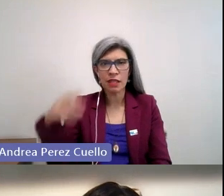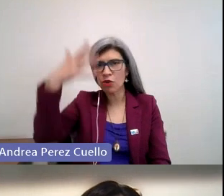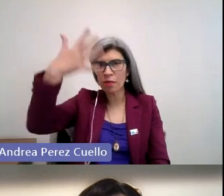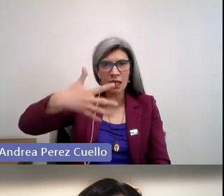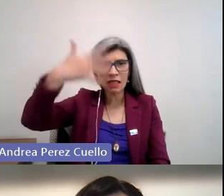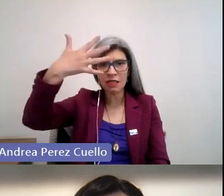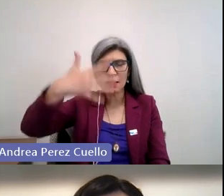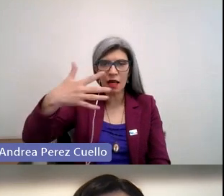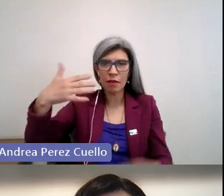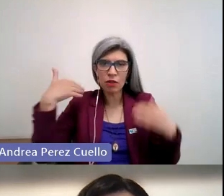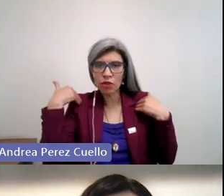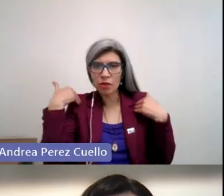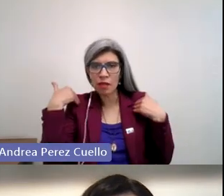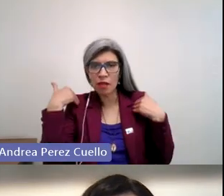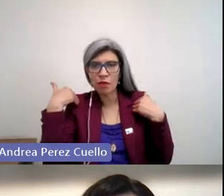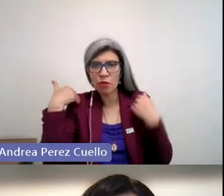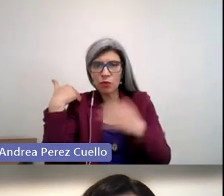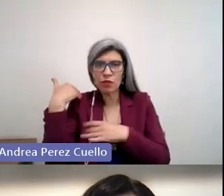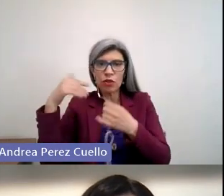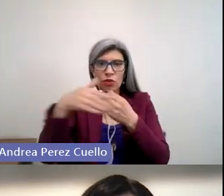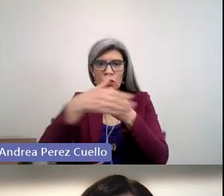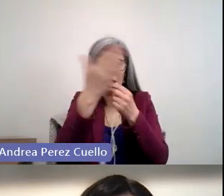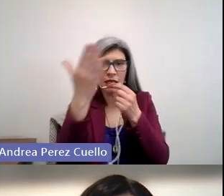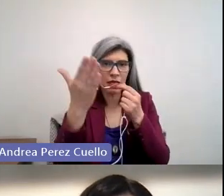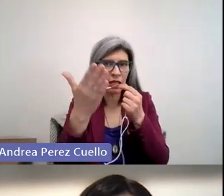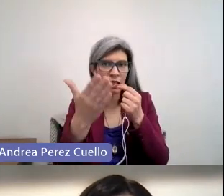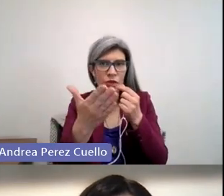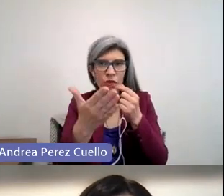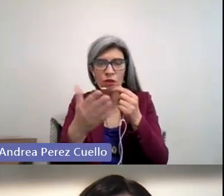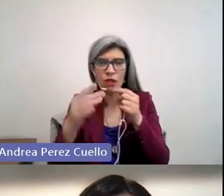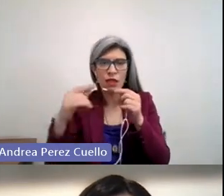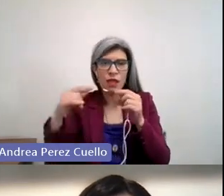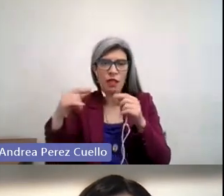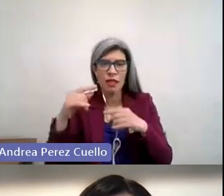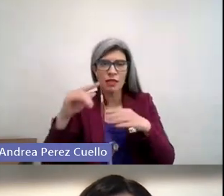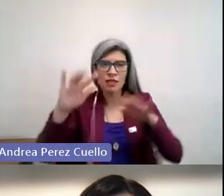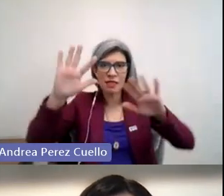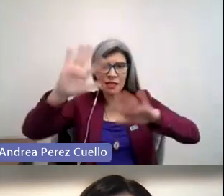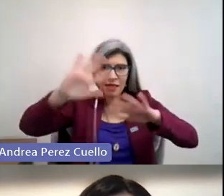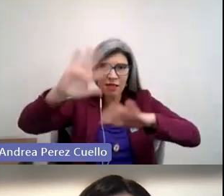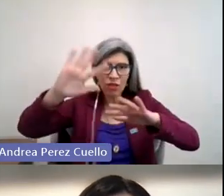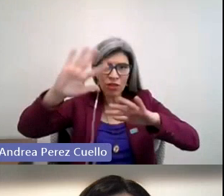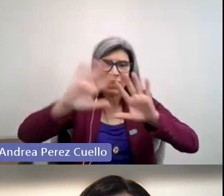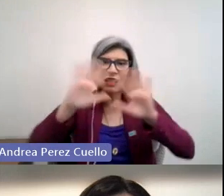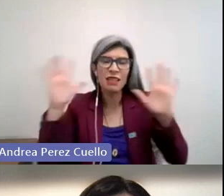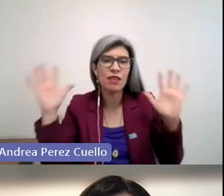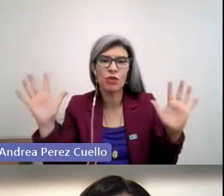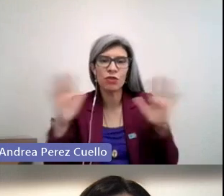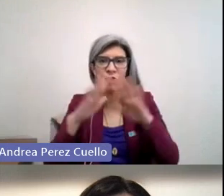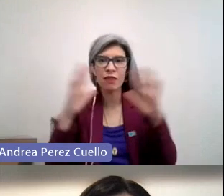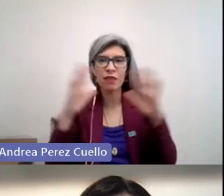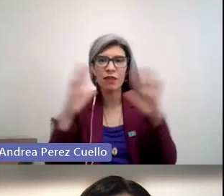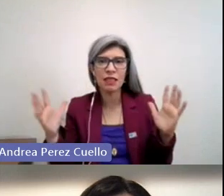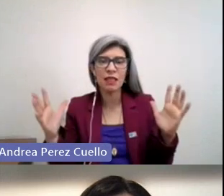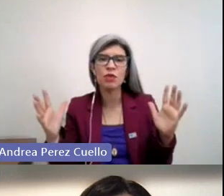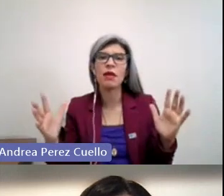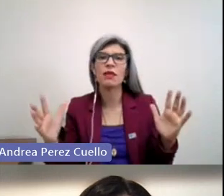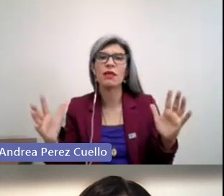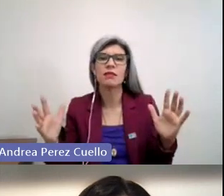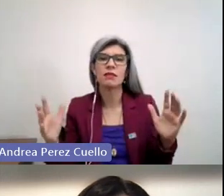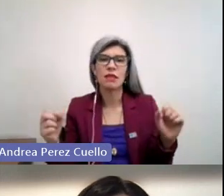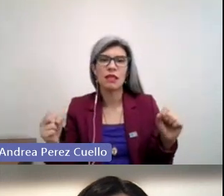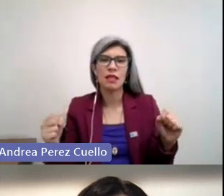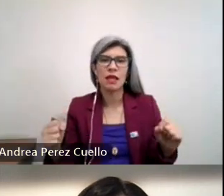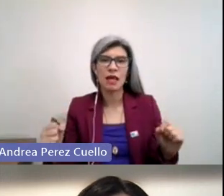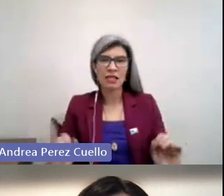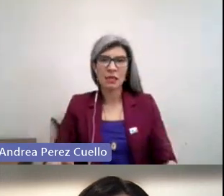Sí, de todas maneras, al menos desde mi computador, no sé el resto, no te ves nítido, no se ve nítida tu